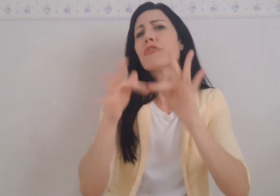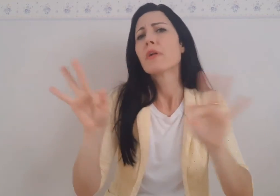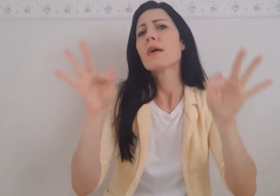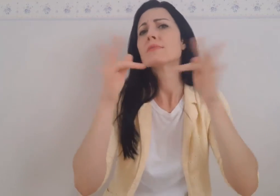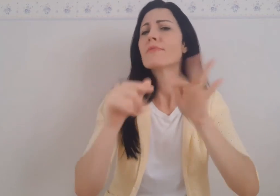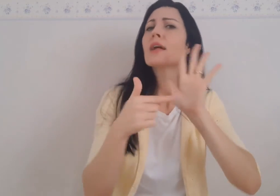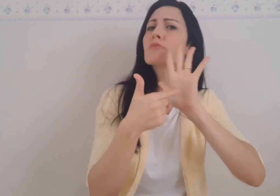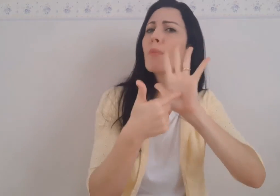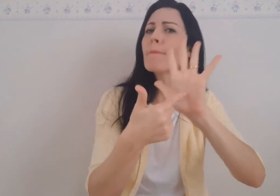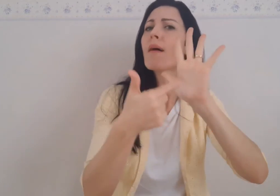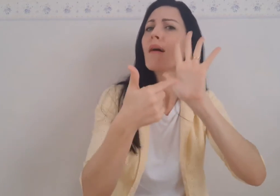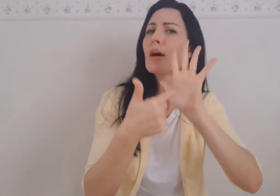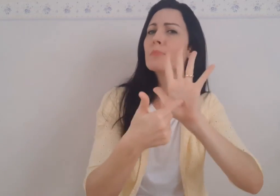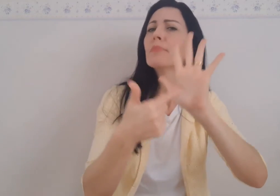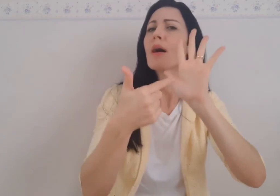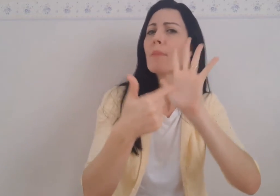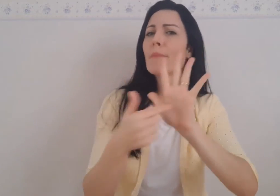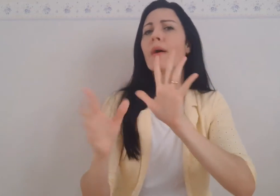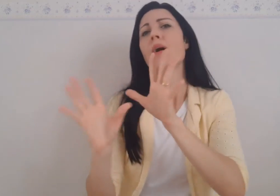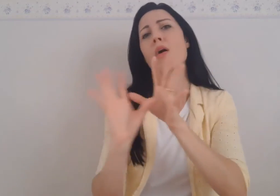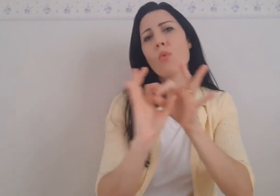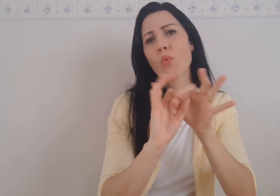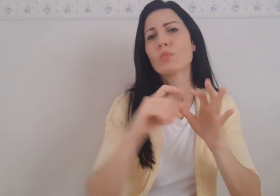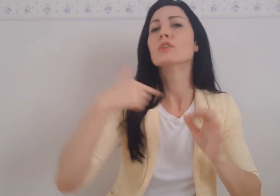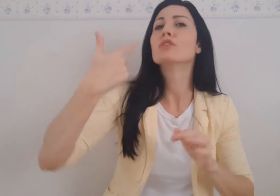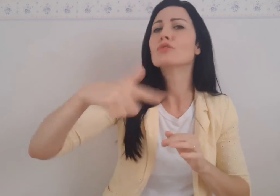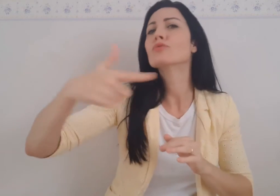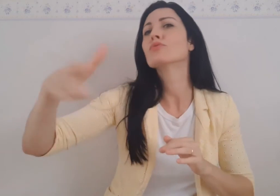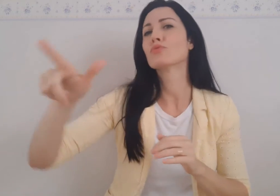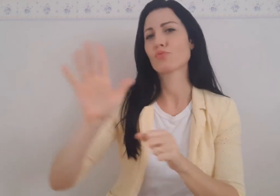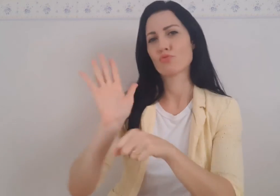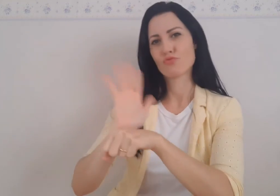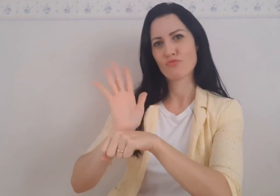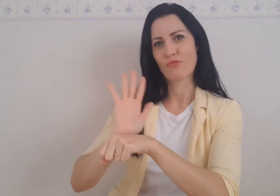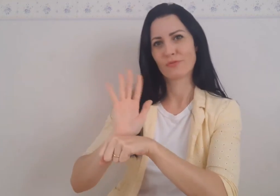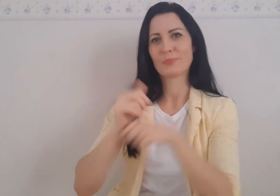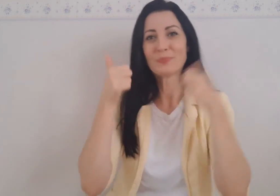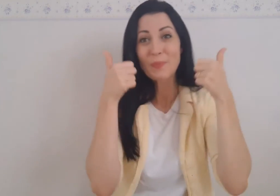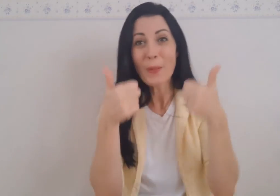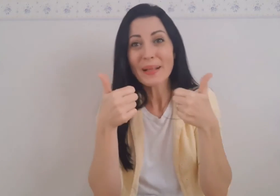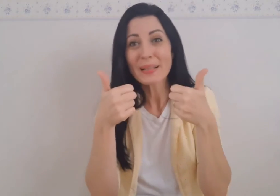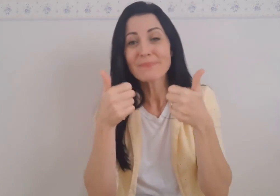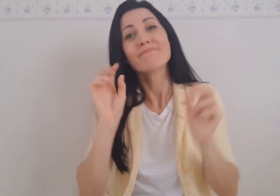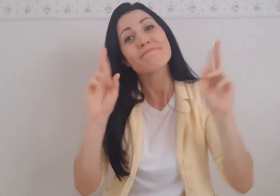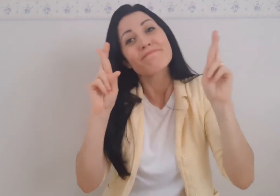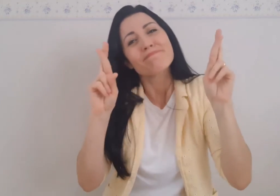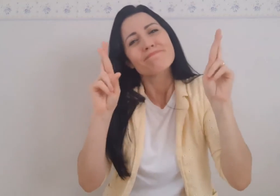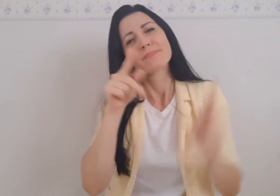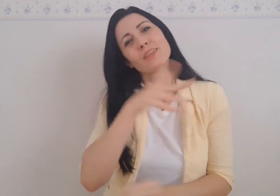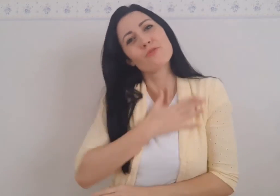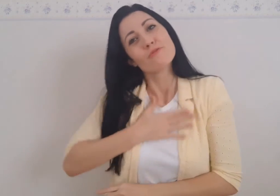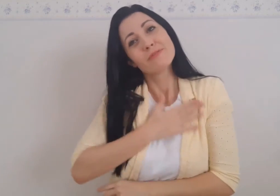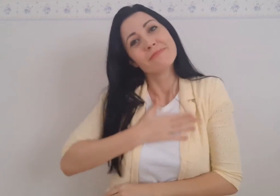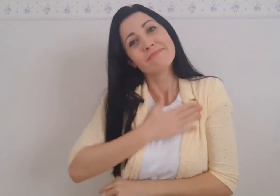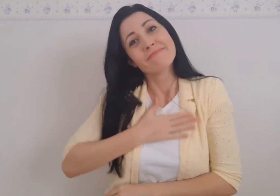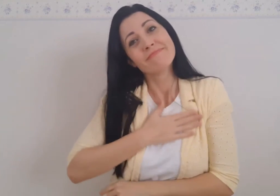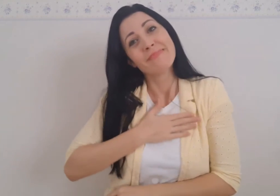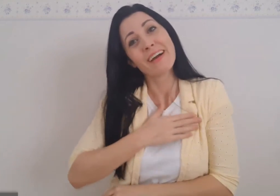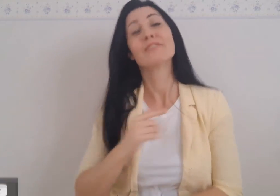vão continuar, eu vou continuar mostrando frases, contextualização nos outros vídeos. Espero que vocês